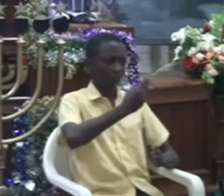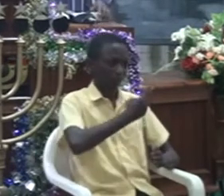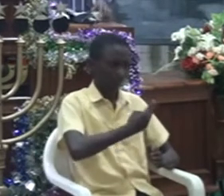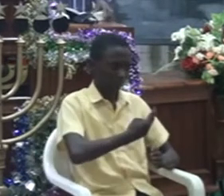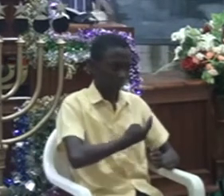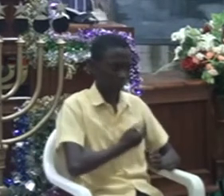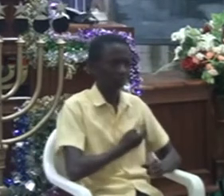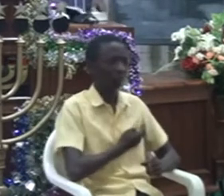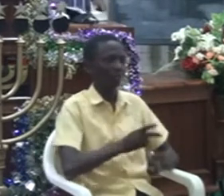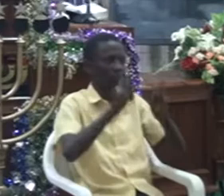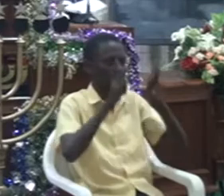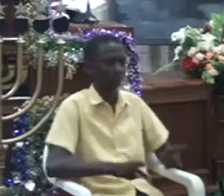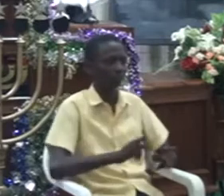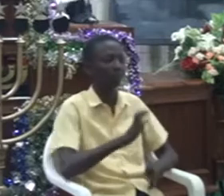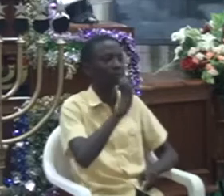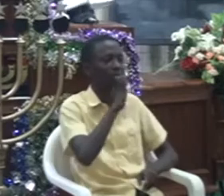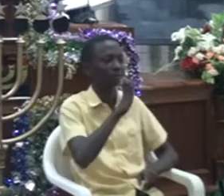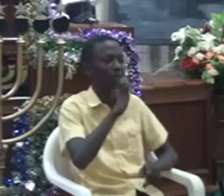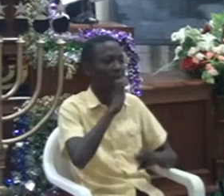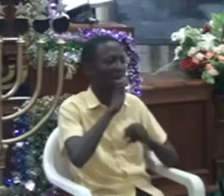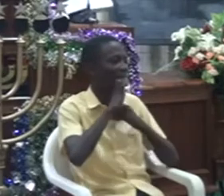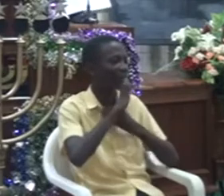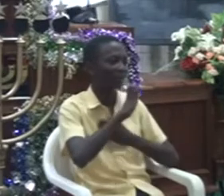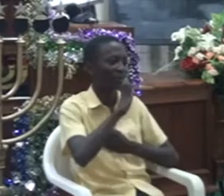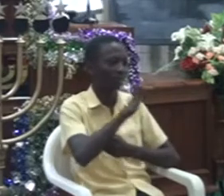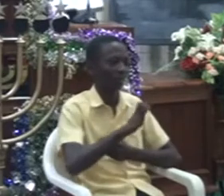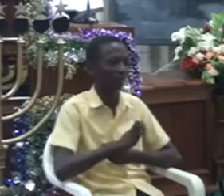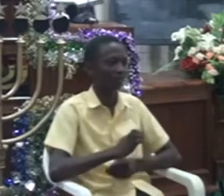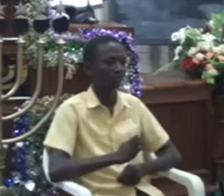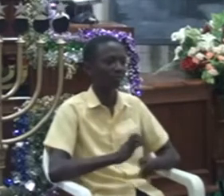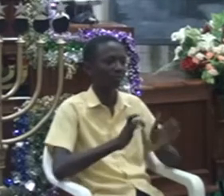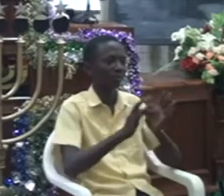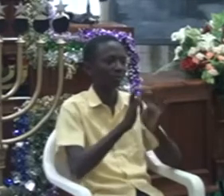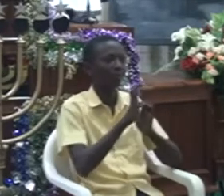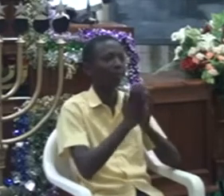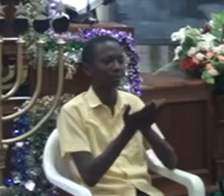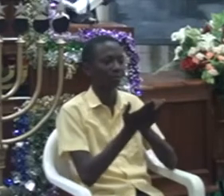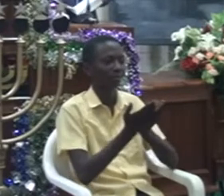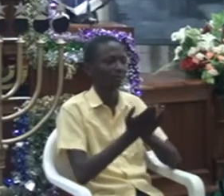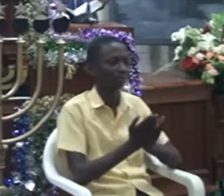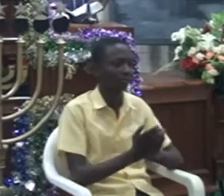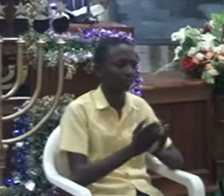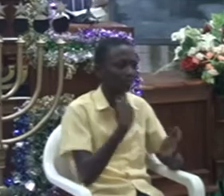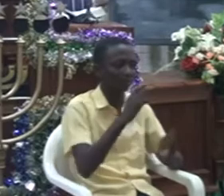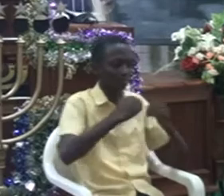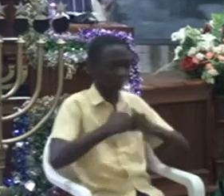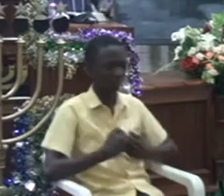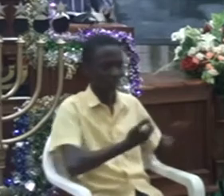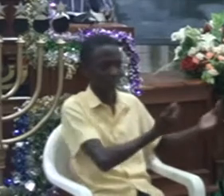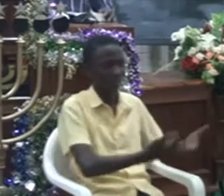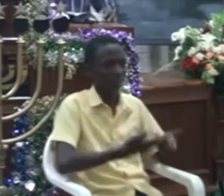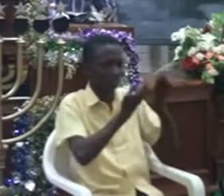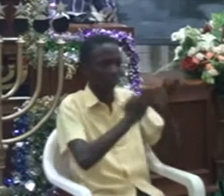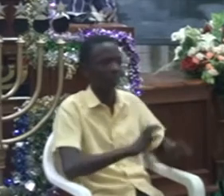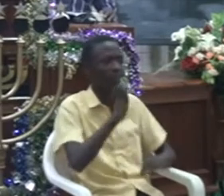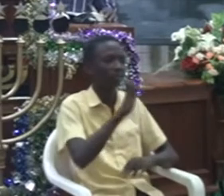la Bible, la parole de Dieu. Musimamo yetu ya mwisho ni Biblia ambayo ndio neno la Mungu. Qui a amené la mort? Adam. Nani